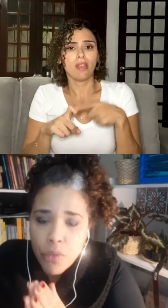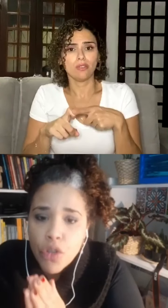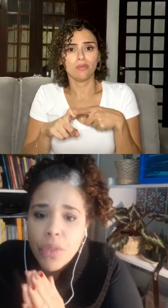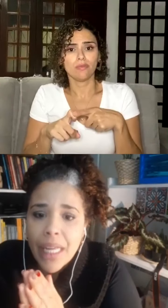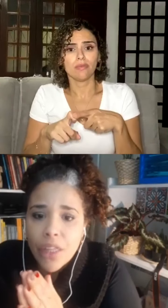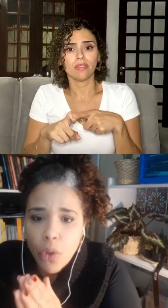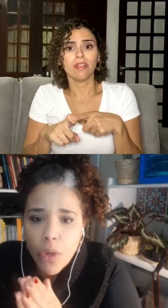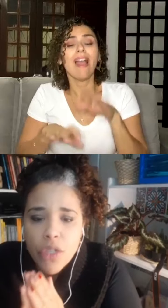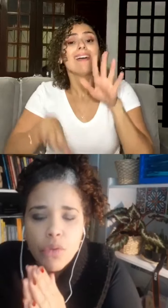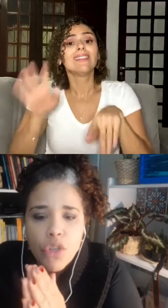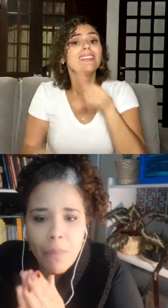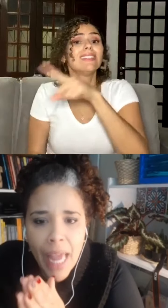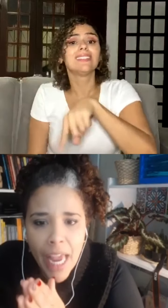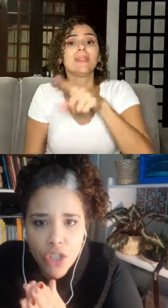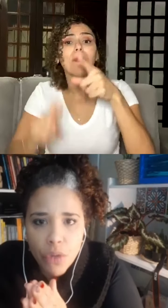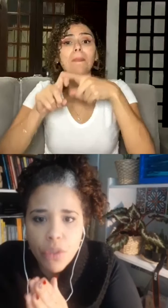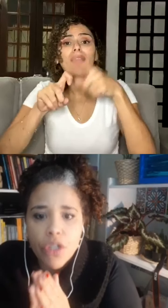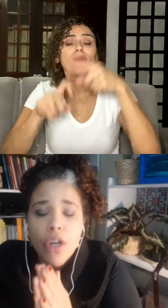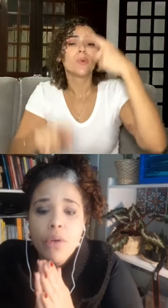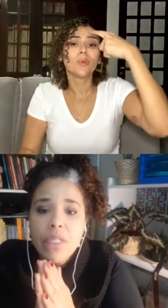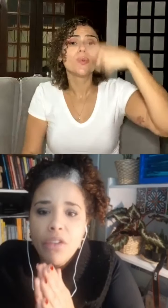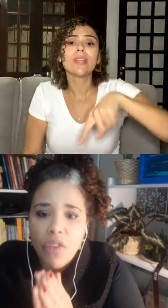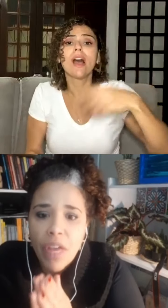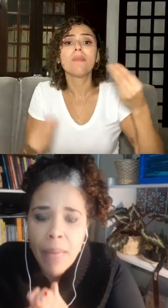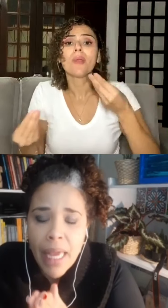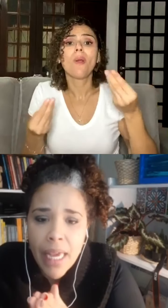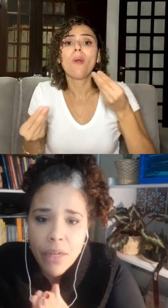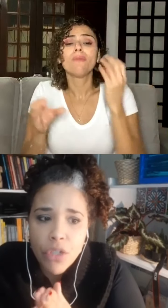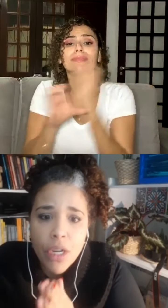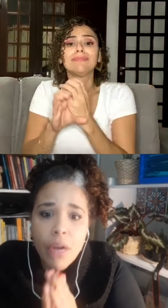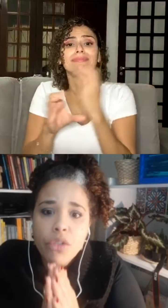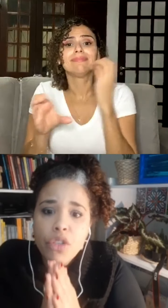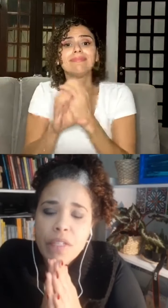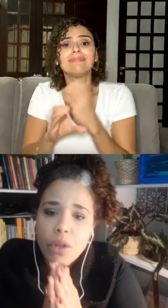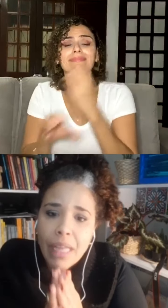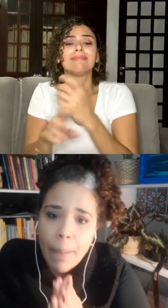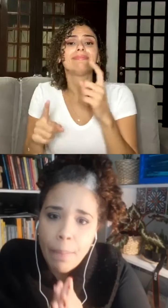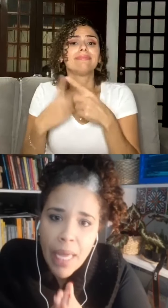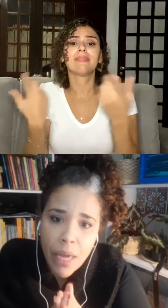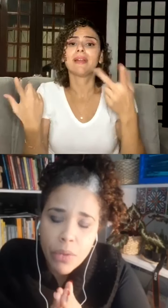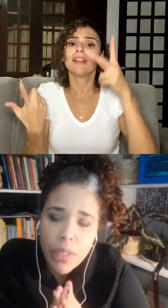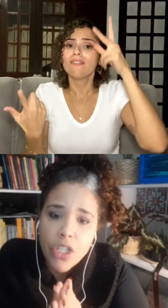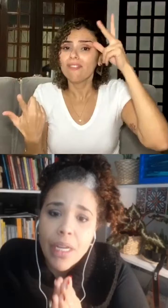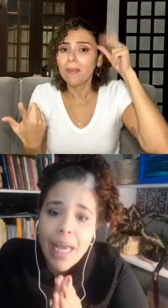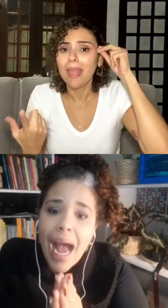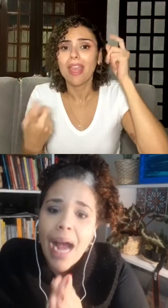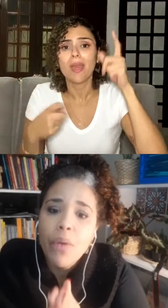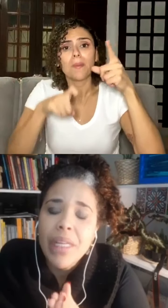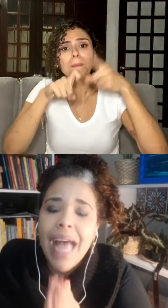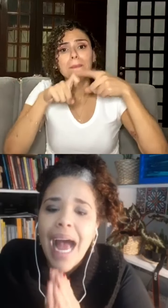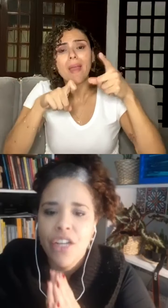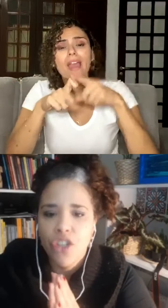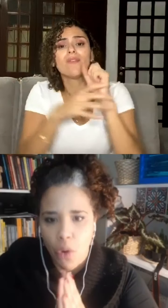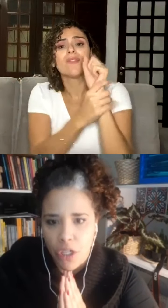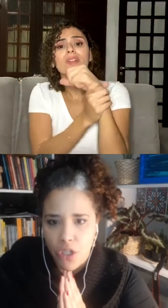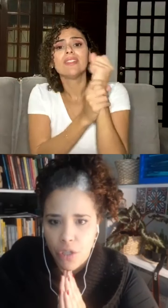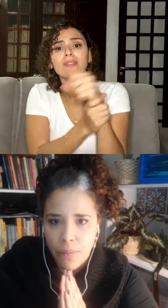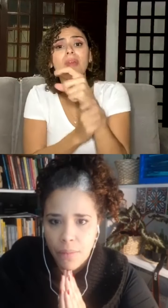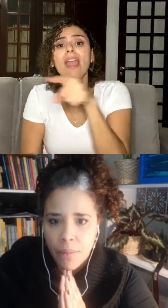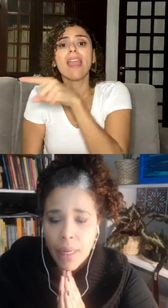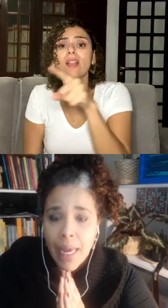os cuidadores, os médicos, os enfermeiros, os fisioterapeutas a cuidar de